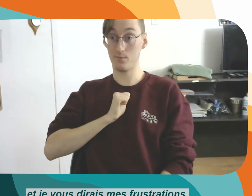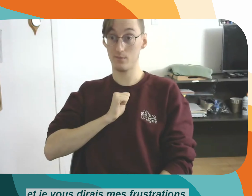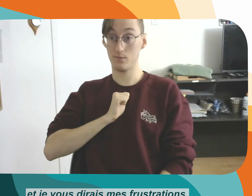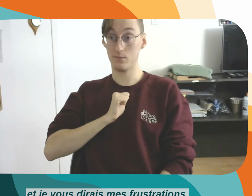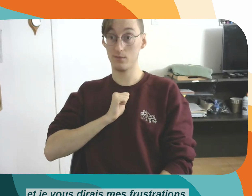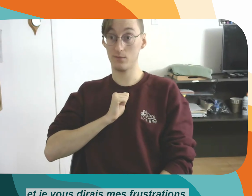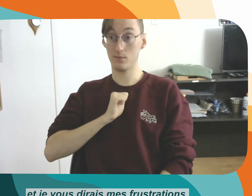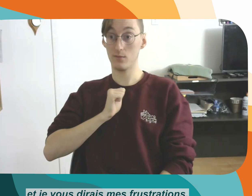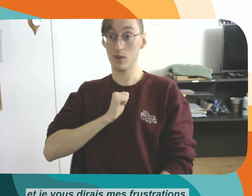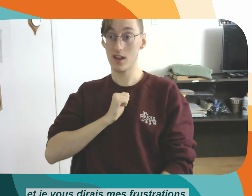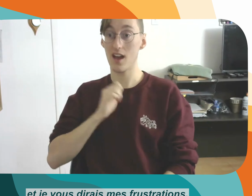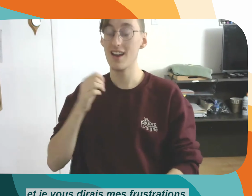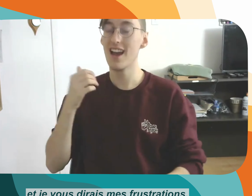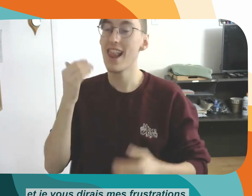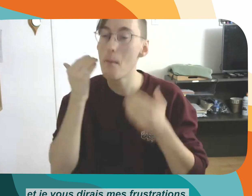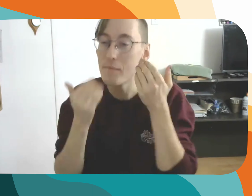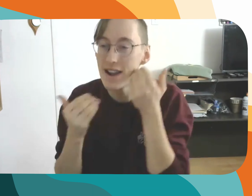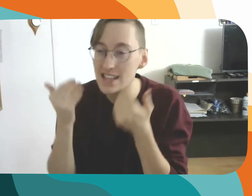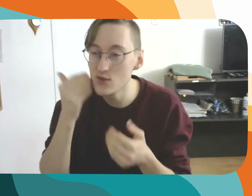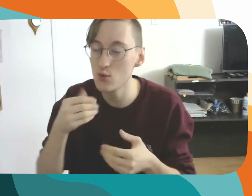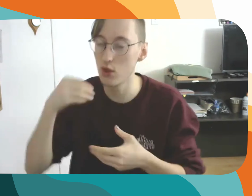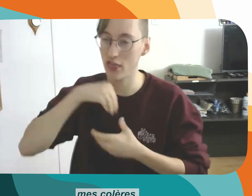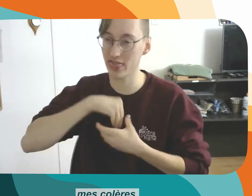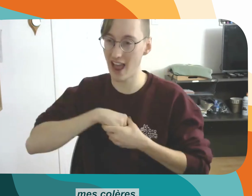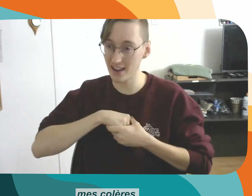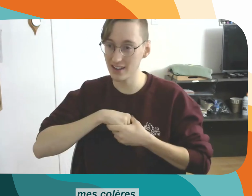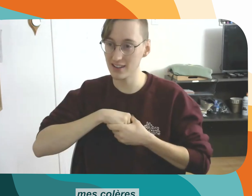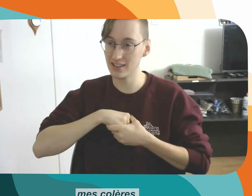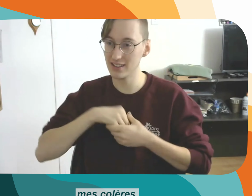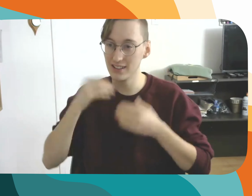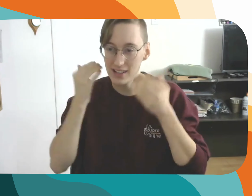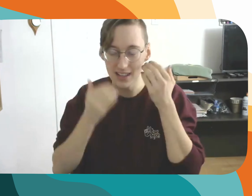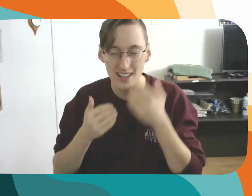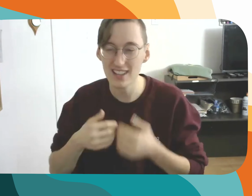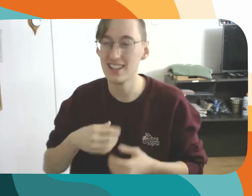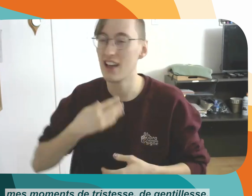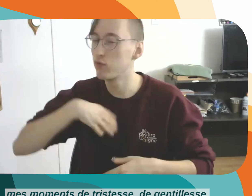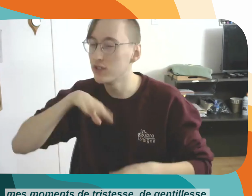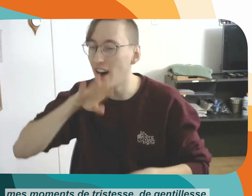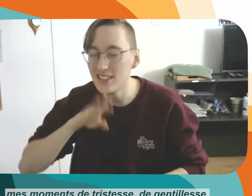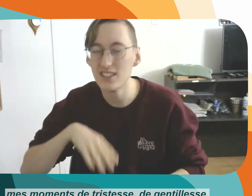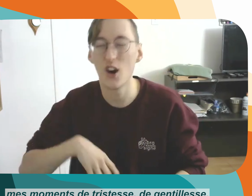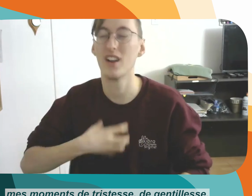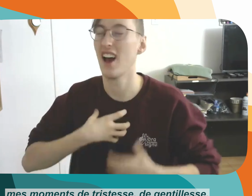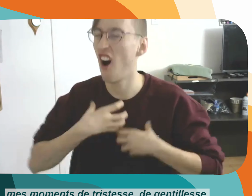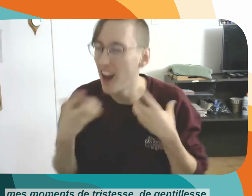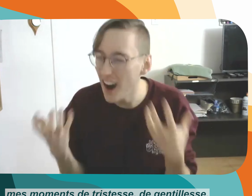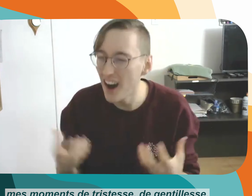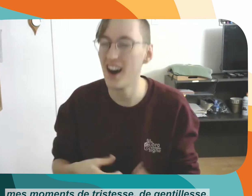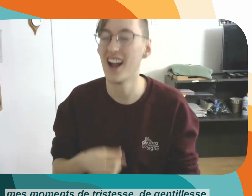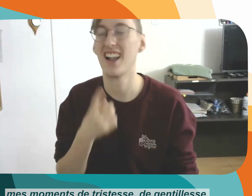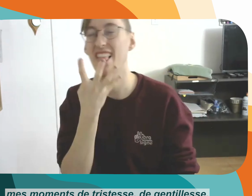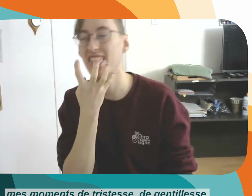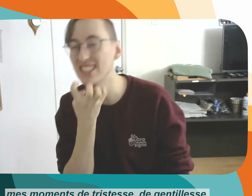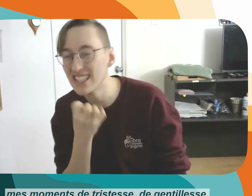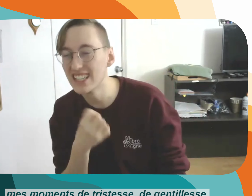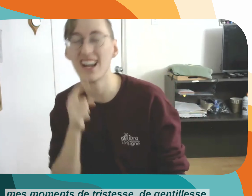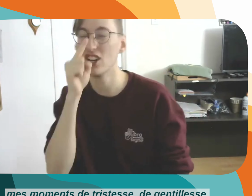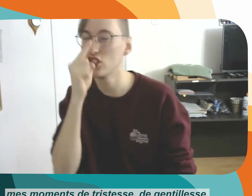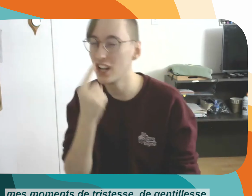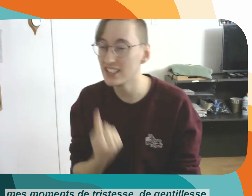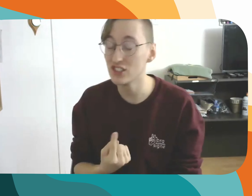je vous dirais, mes frustrations, mes colères, mes moments de tristesse, de